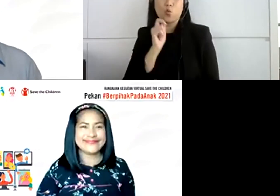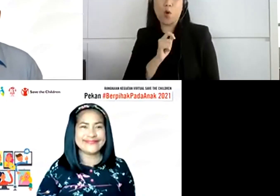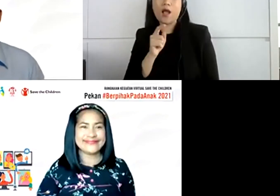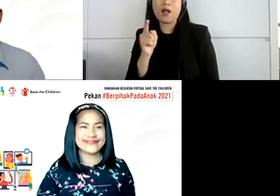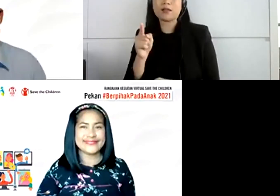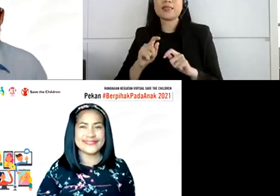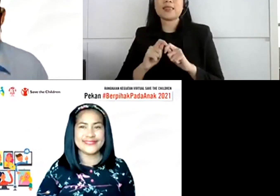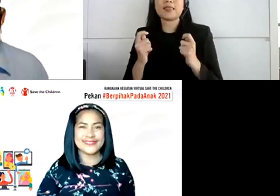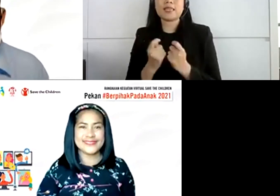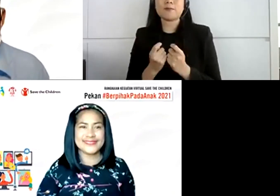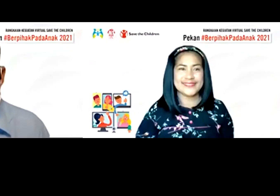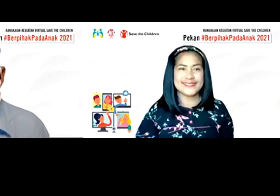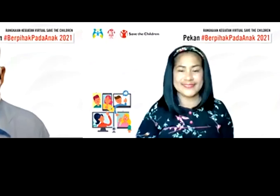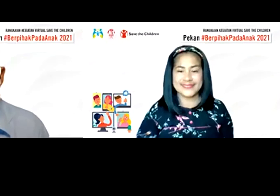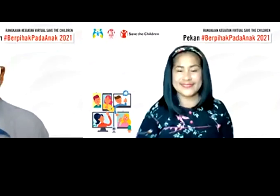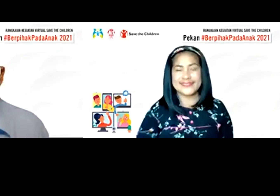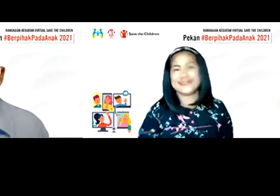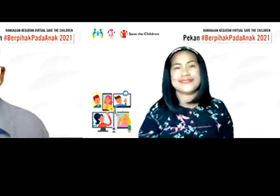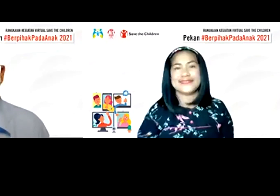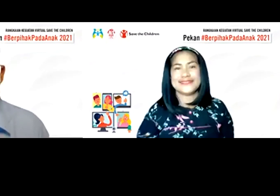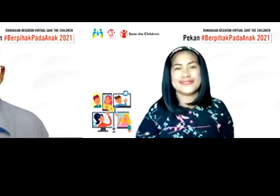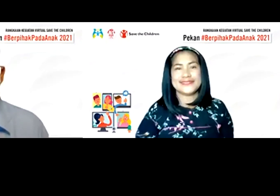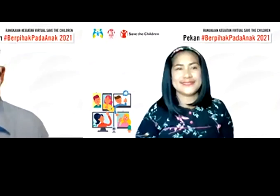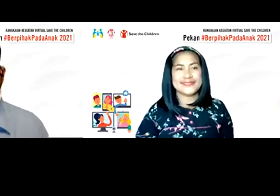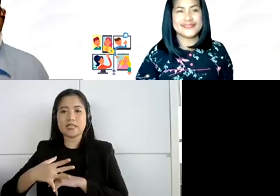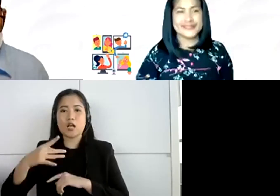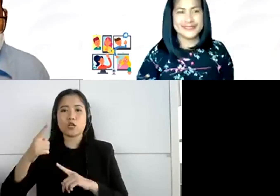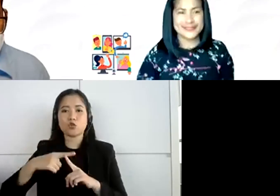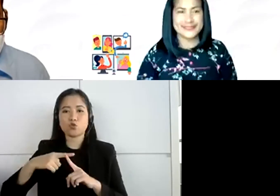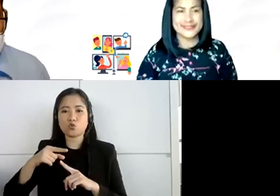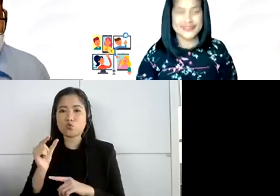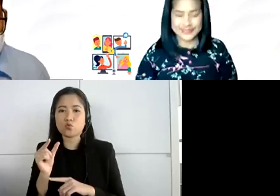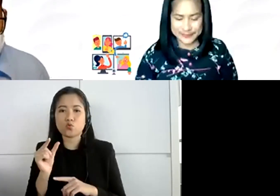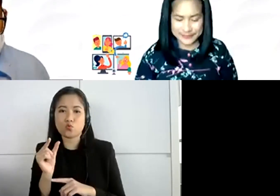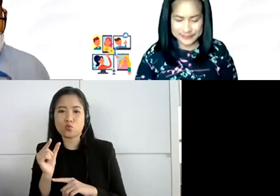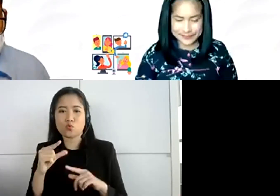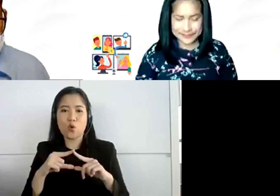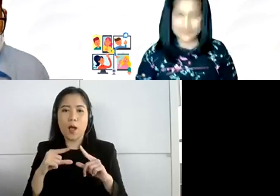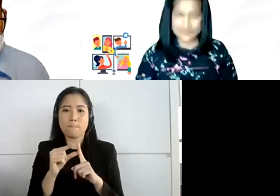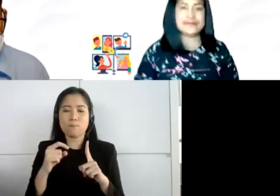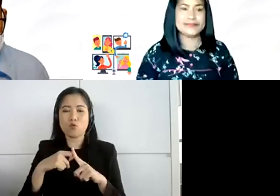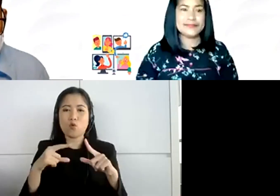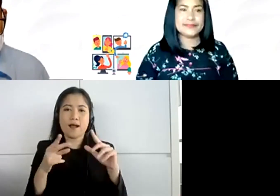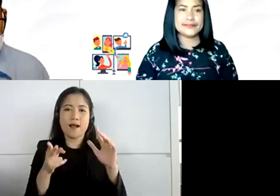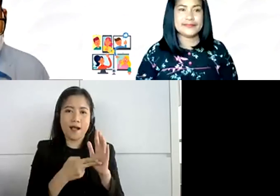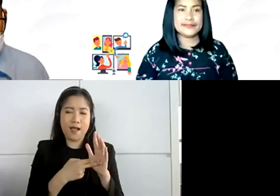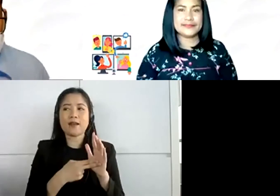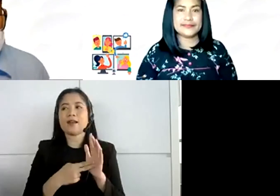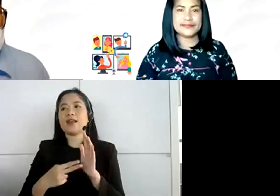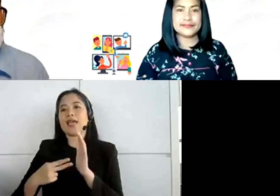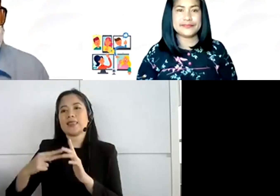Pelindungan Anak Terpadu Berbasis Masyarakat, Desa Tua Pukan, Kabupaten Kupang, Provinsi Nusa Tenggara